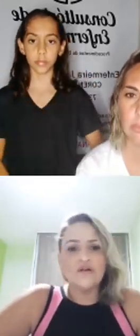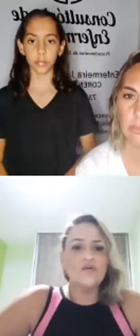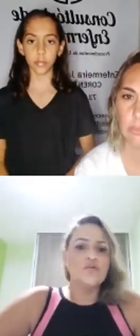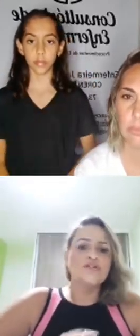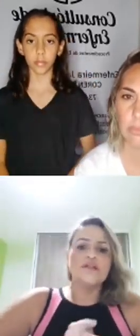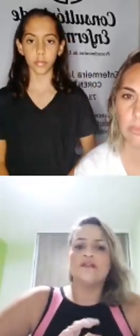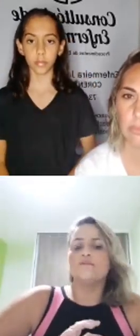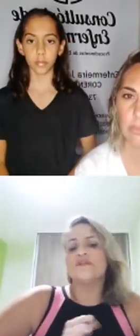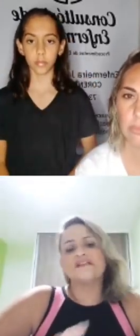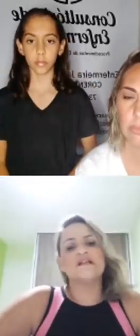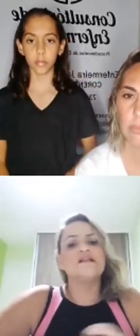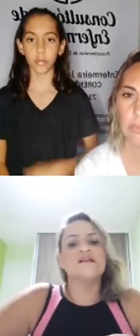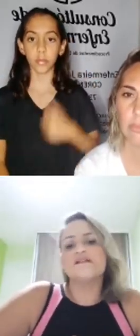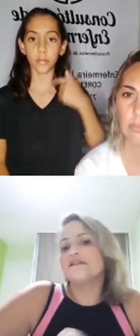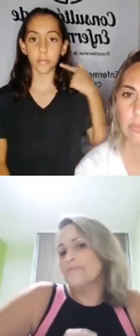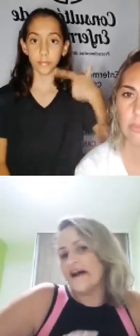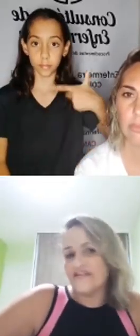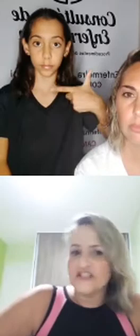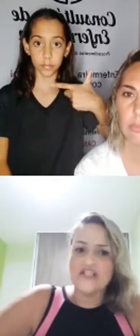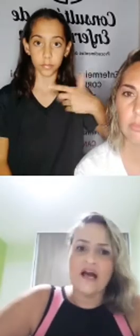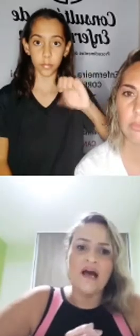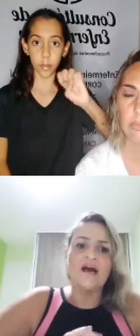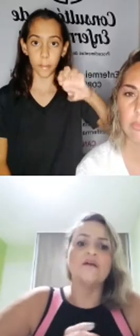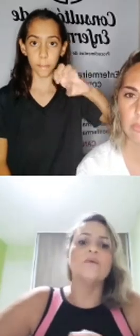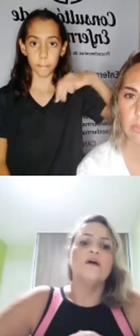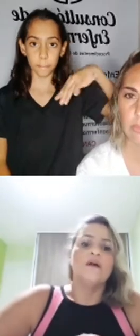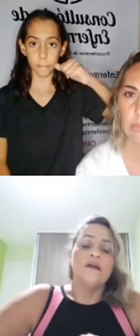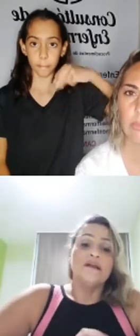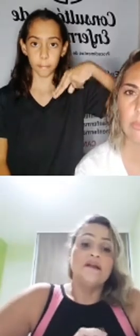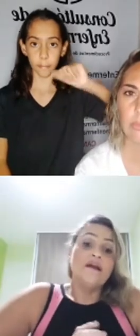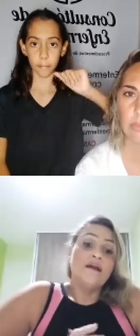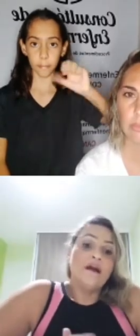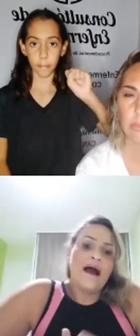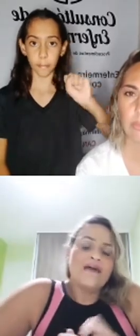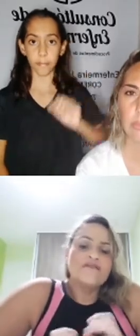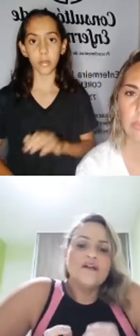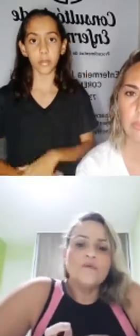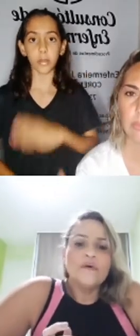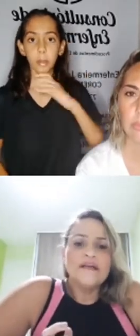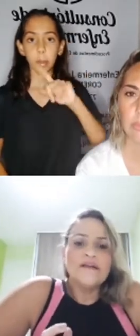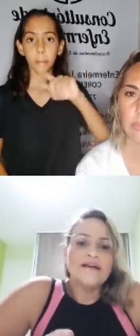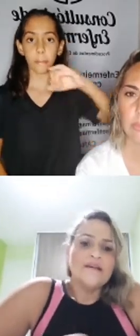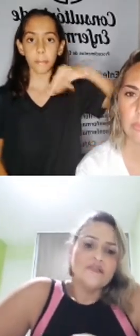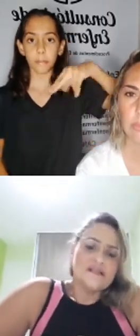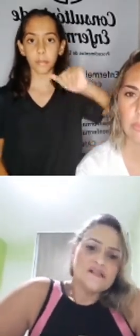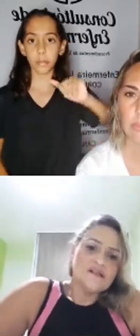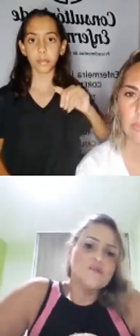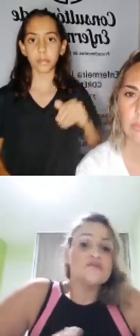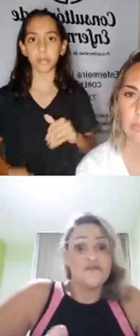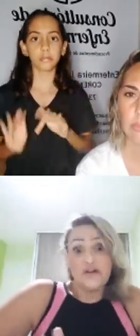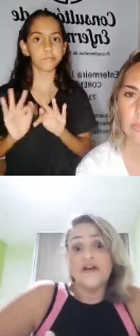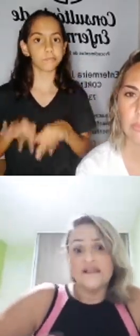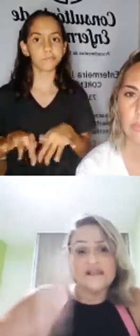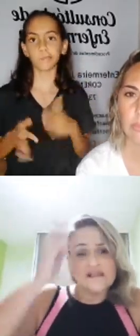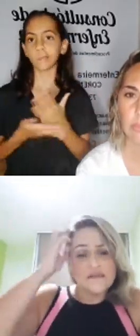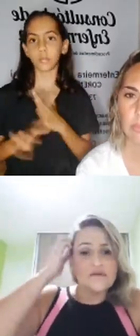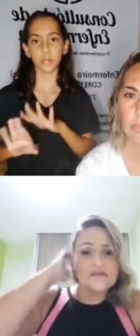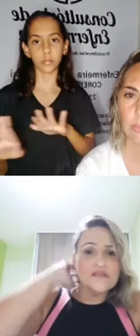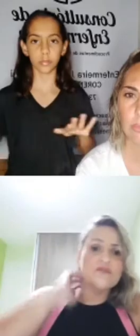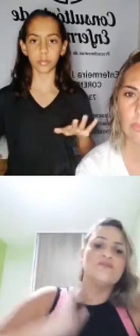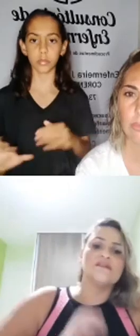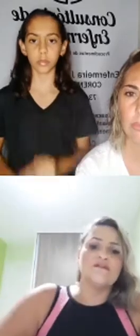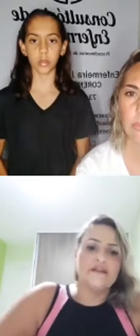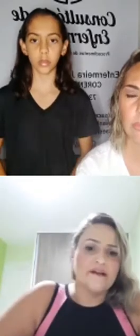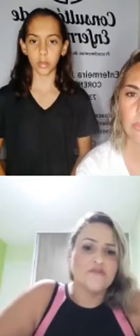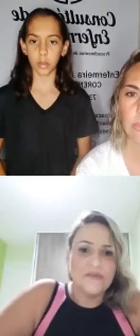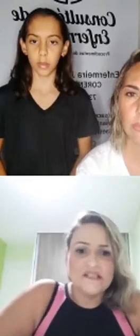de angústia que muitas clínicas fecharam e havia uma indeterminação. Isso foi a orientação, inclusive,